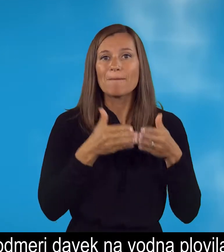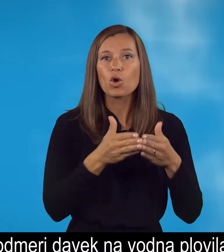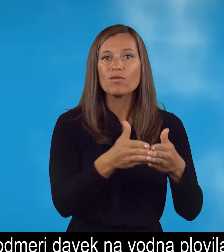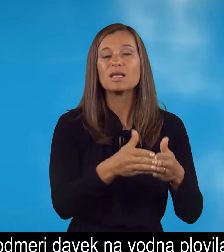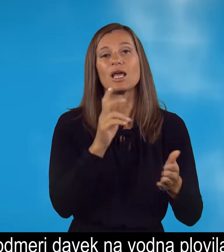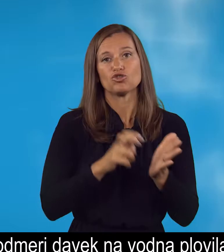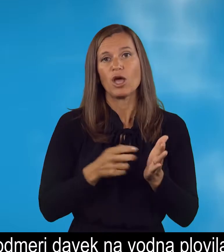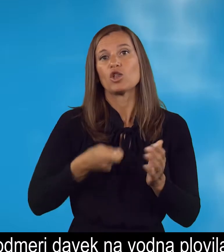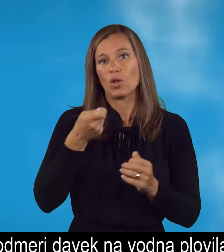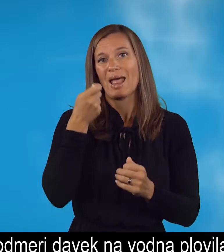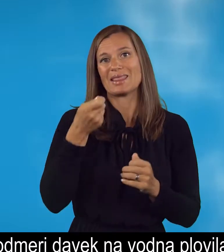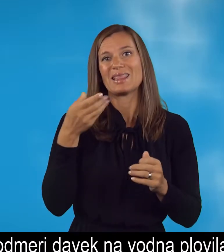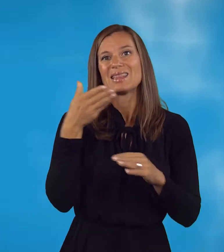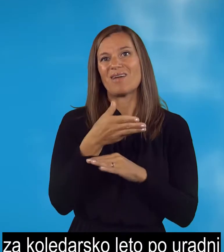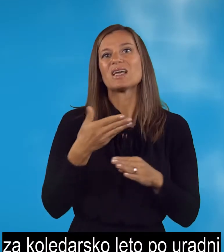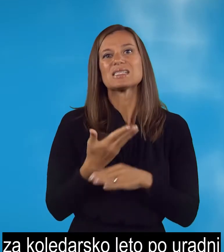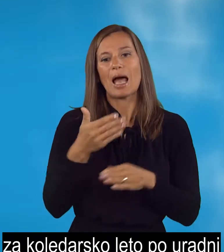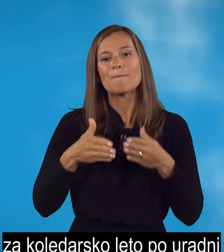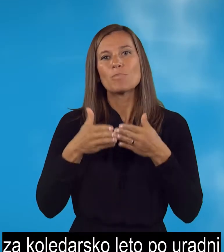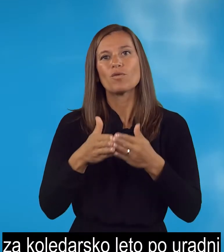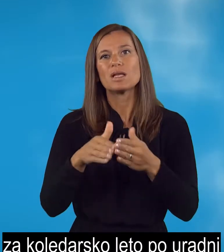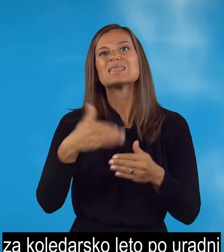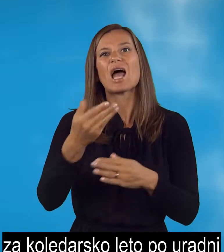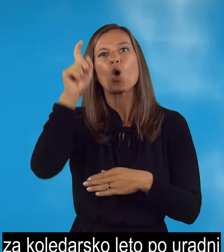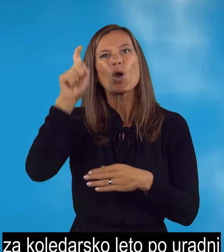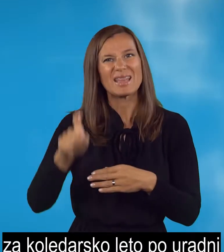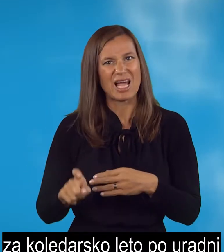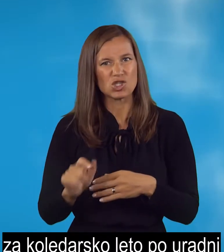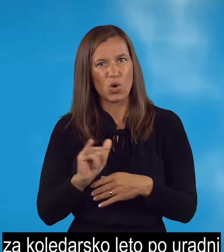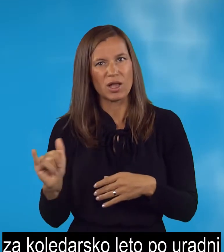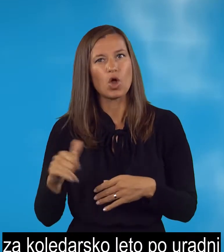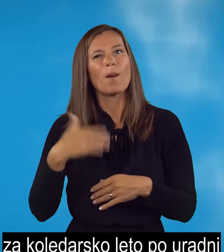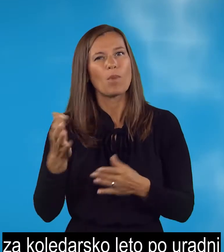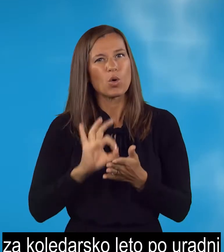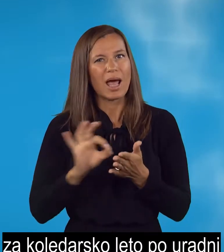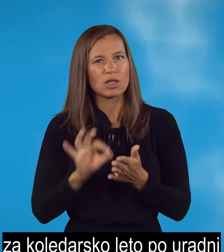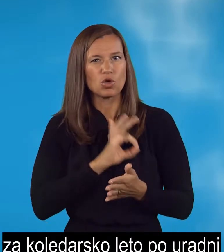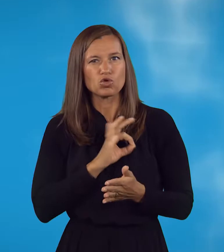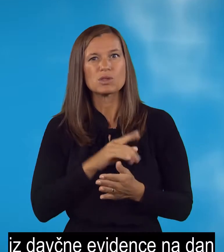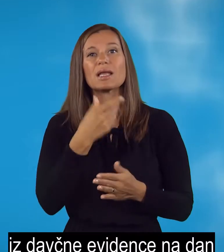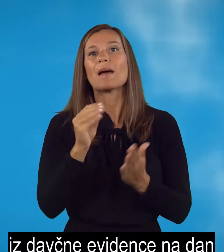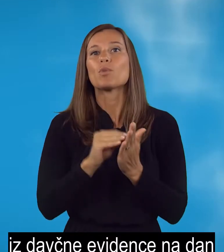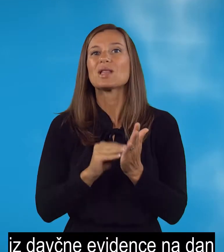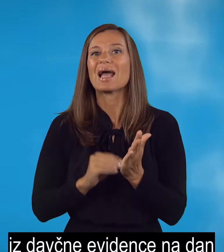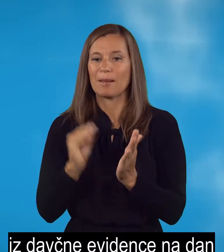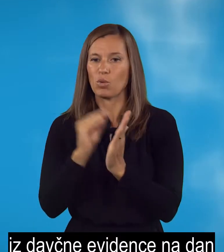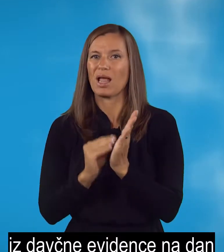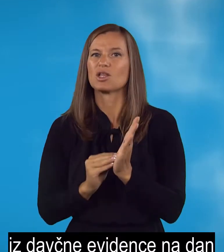in dodatni davek od plovil za koledarsko leto po uradni dolžnosti na podlagi podatkov iz davčne evidence na